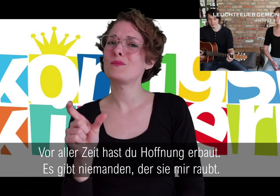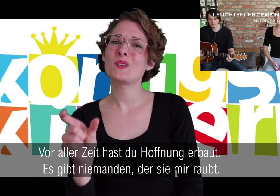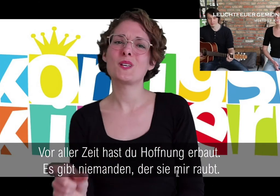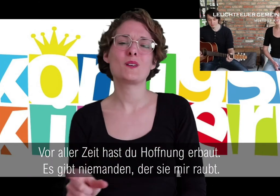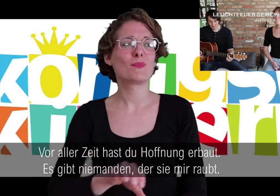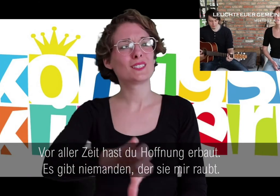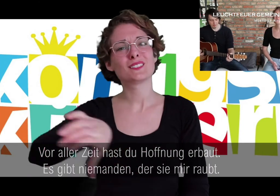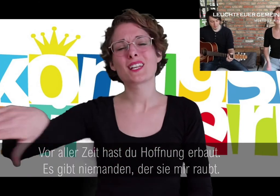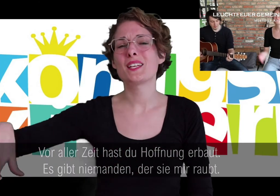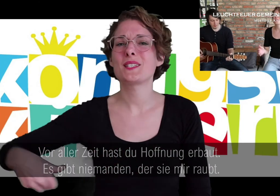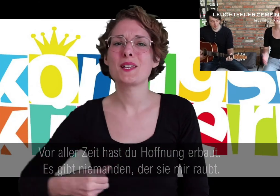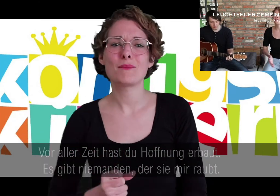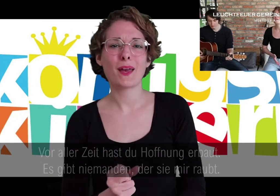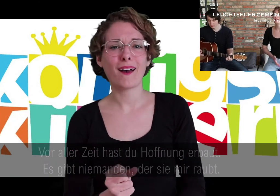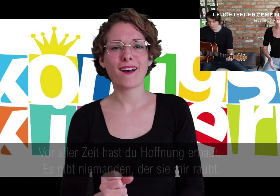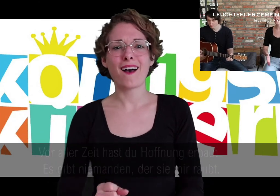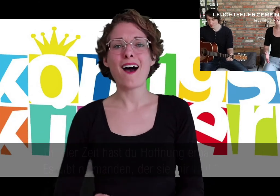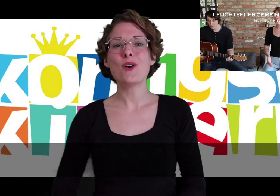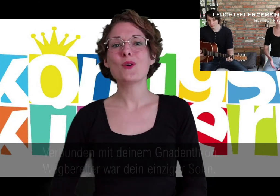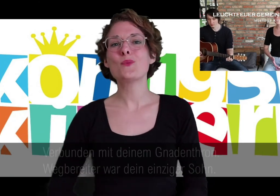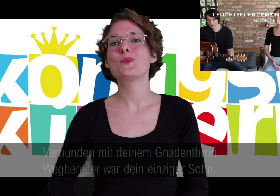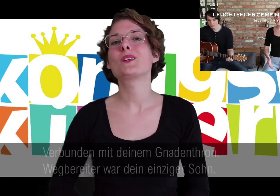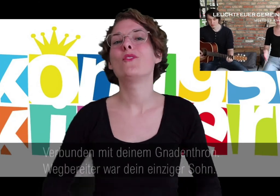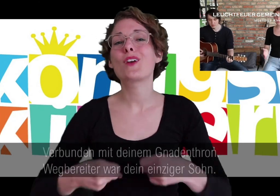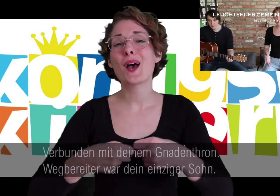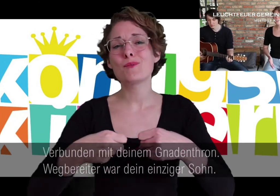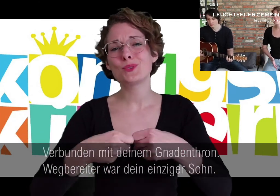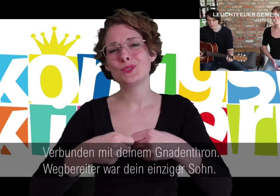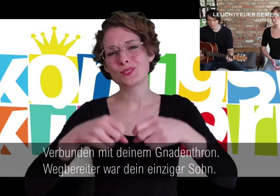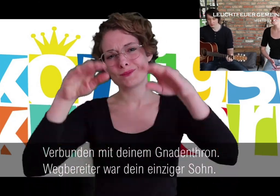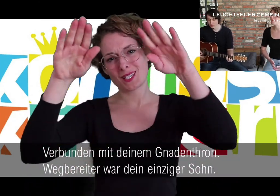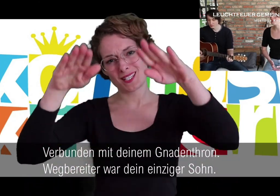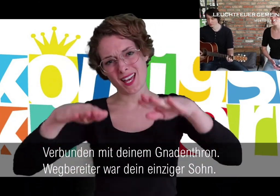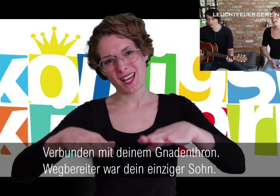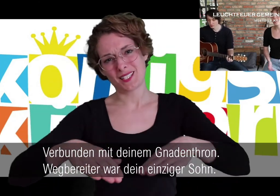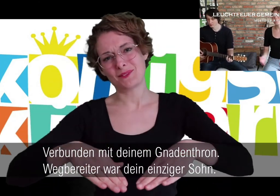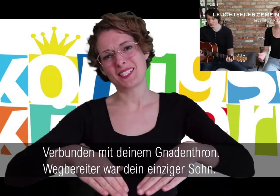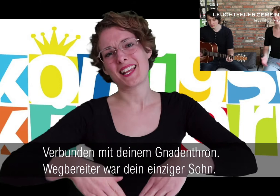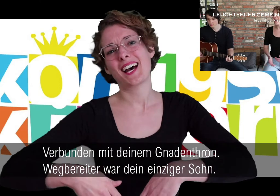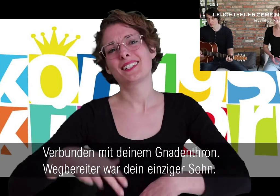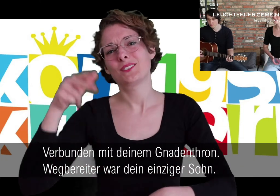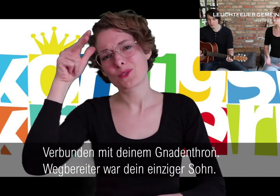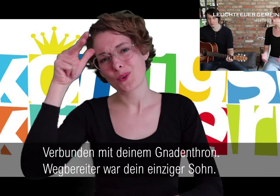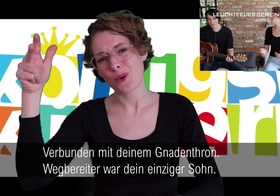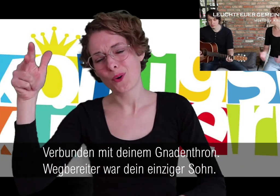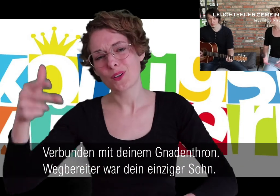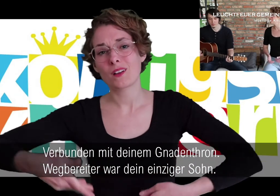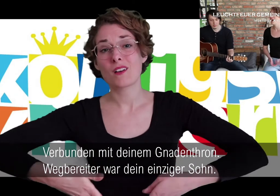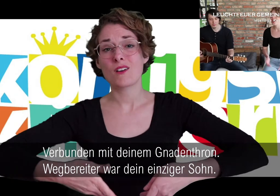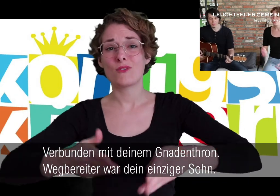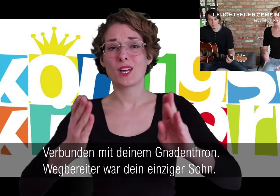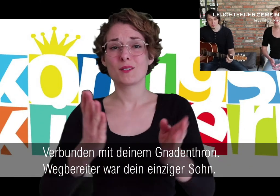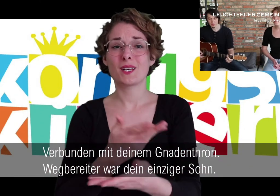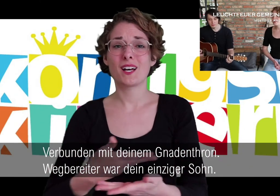es gibt niemanden, der sie mir raubt. Verbunden mit deinem